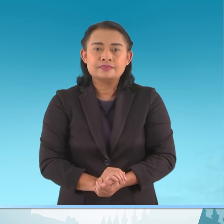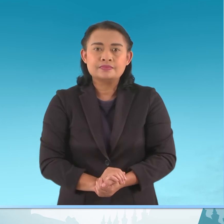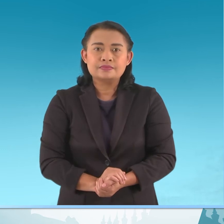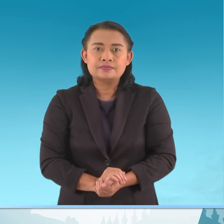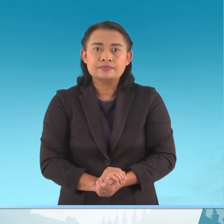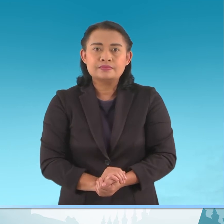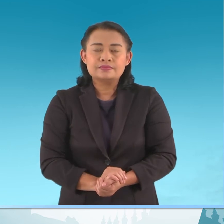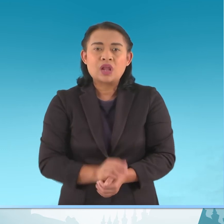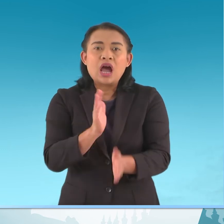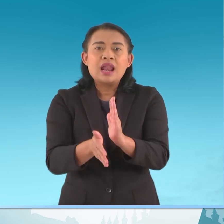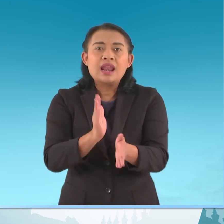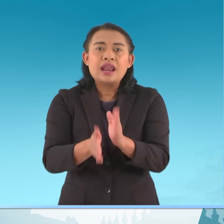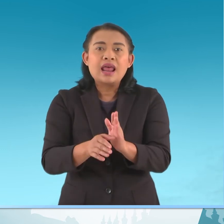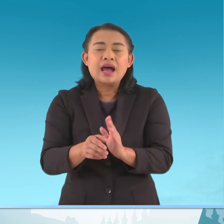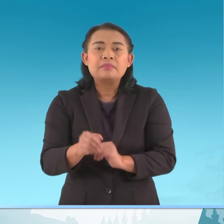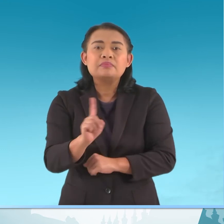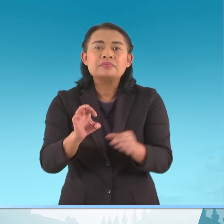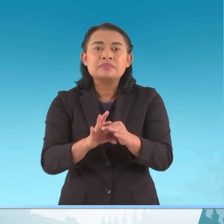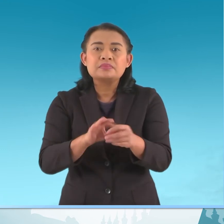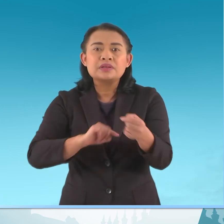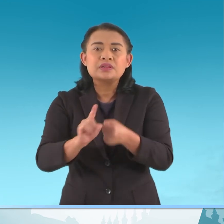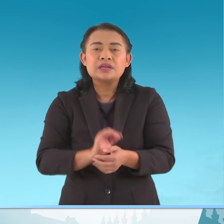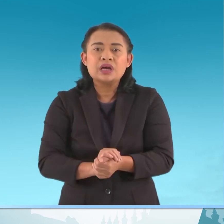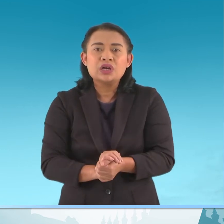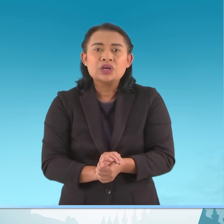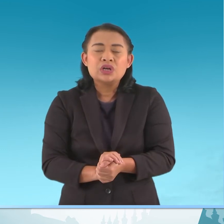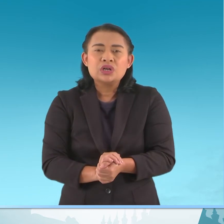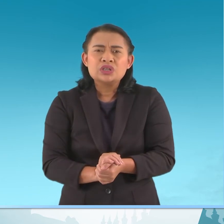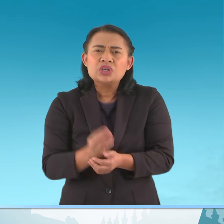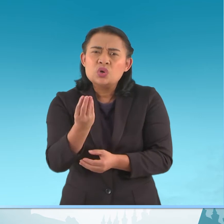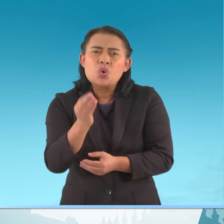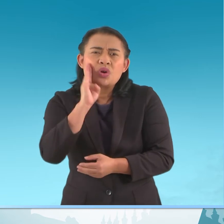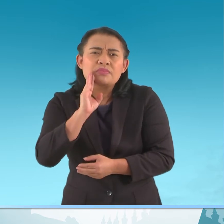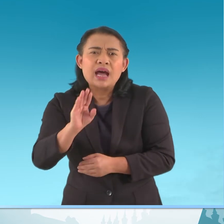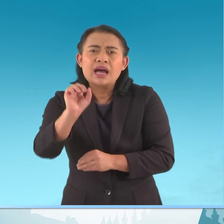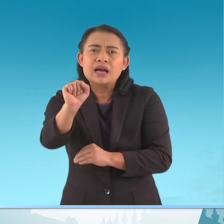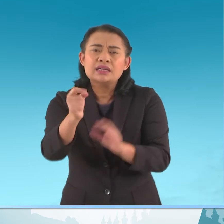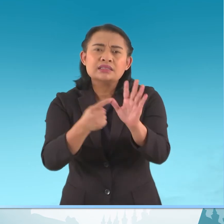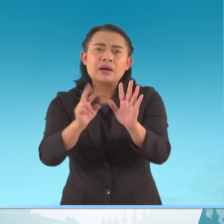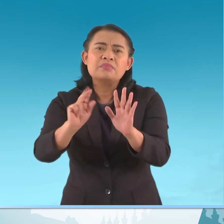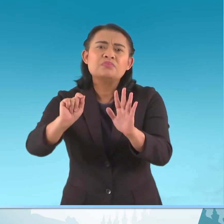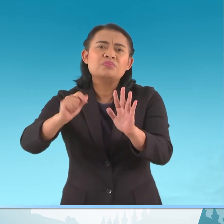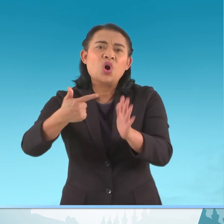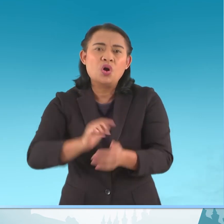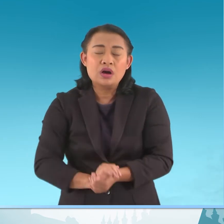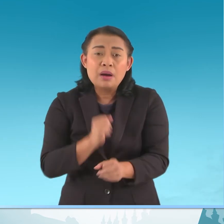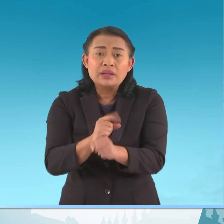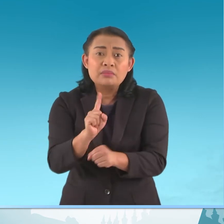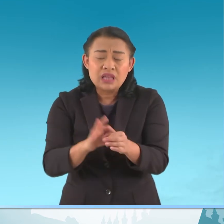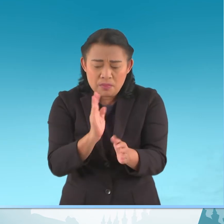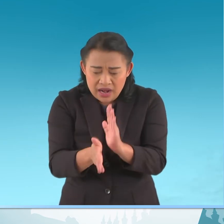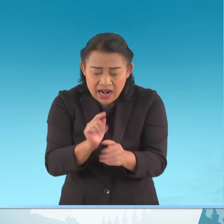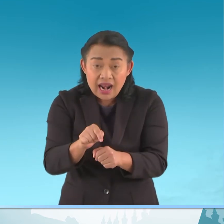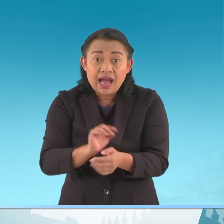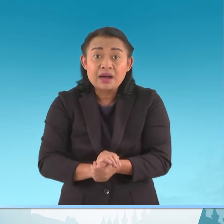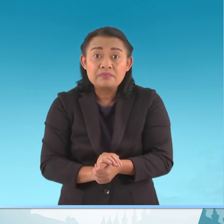เมนูแรกเลยนะครับเมนูนี้นะฮะคืนลาภมักจองมากจองก็คือลูกสำรองบ้านเรานะครับเขามาทำเป็นลาภแล้วก็ดู